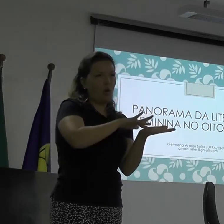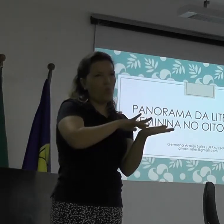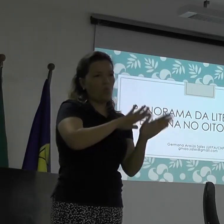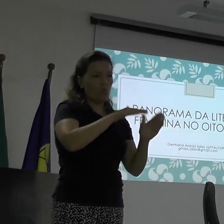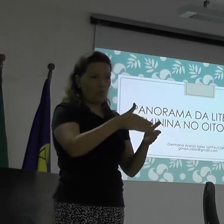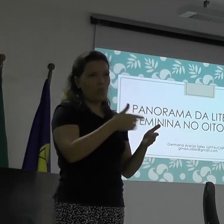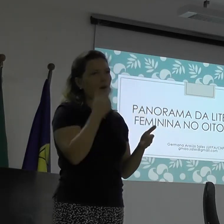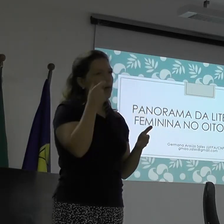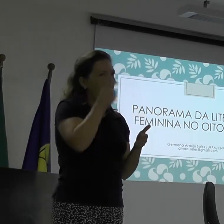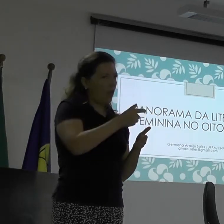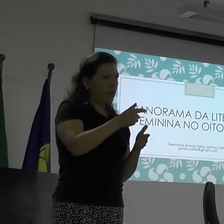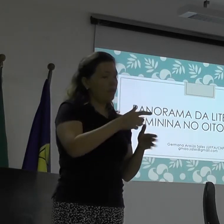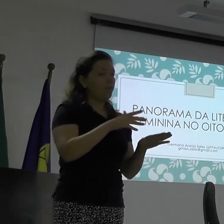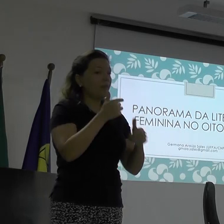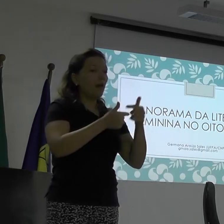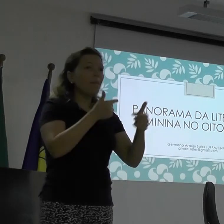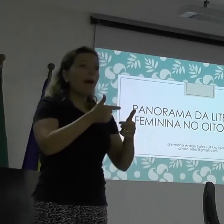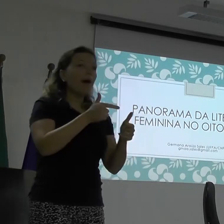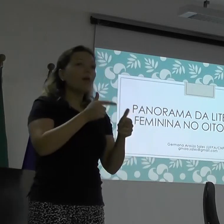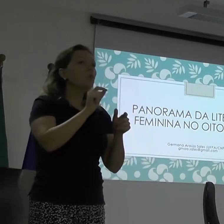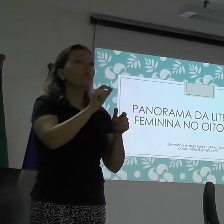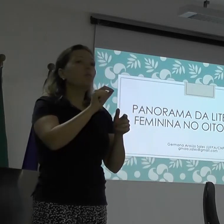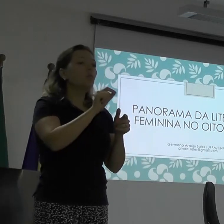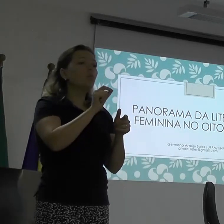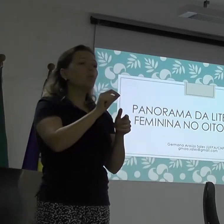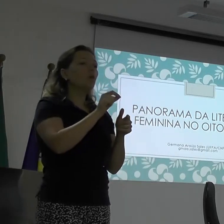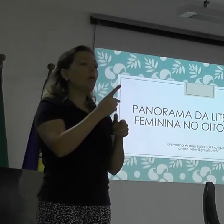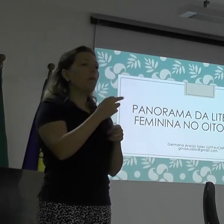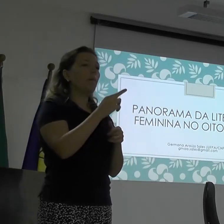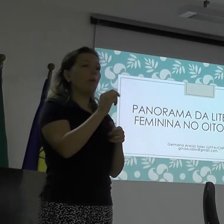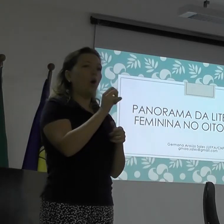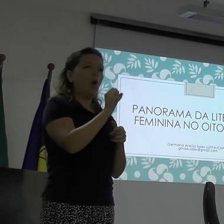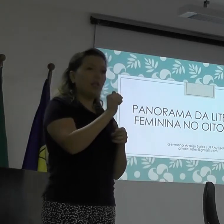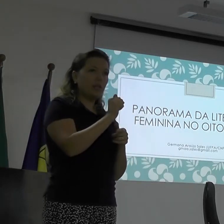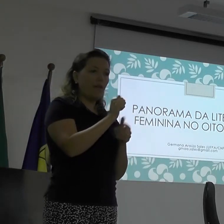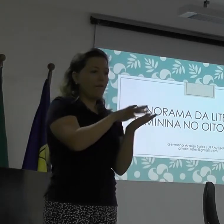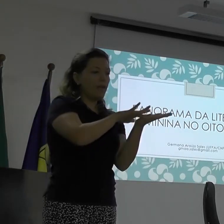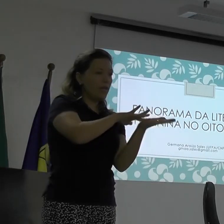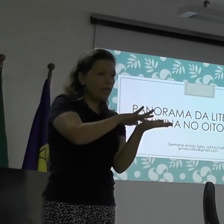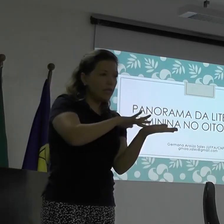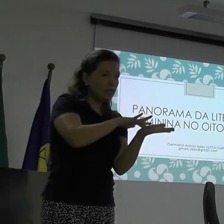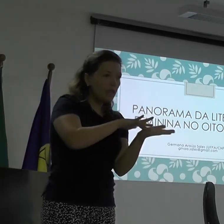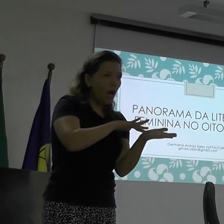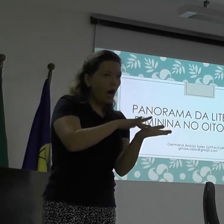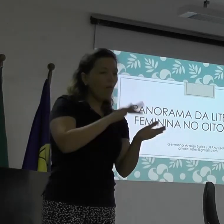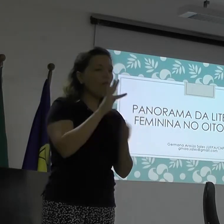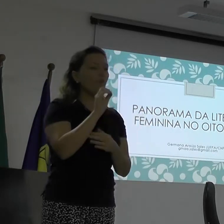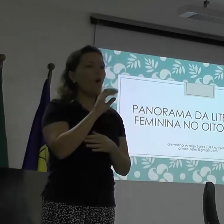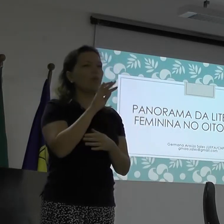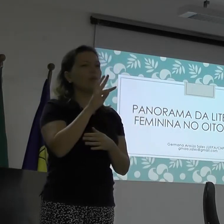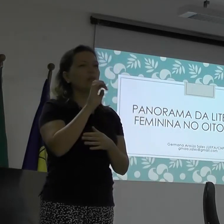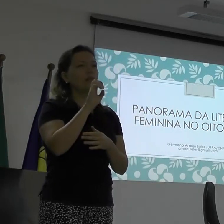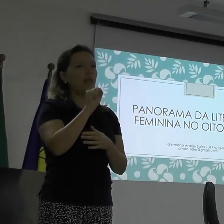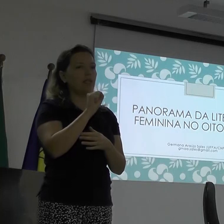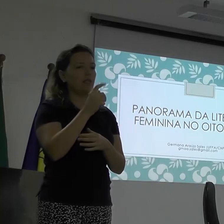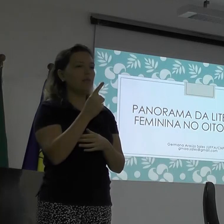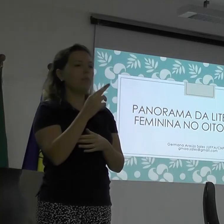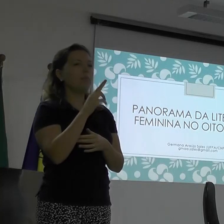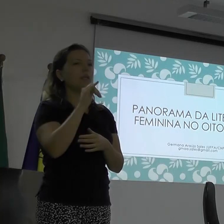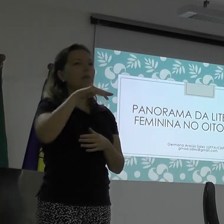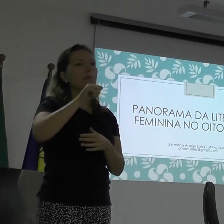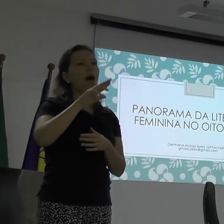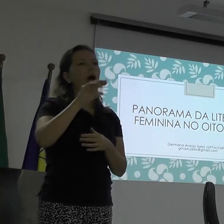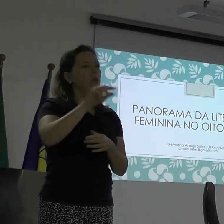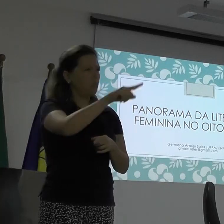trabalho com recuperação de prosa de ficção em textos em fontes primárias. Acho que todos vocês sabem o